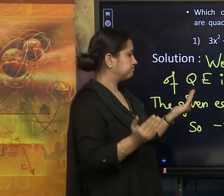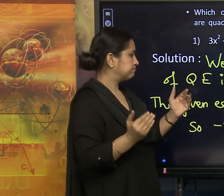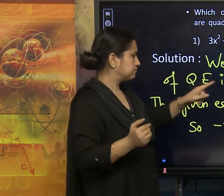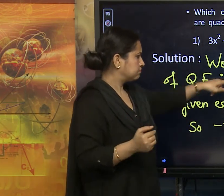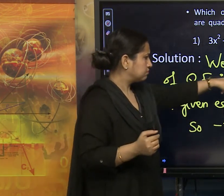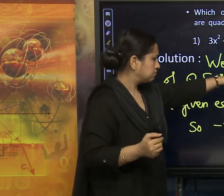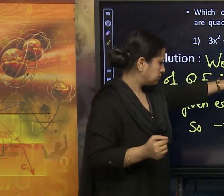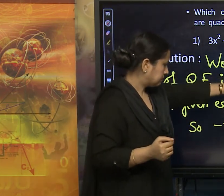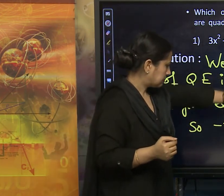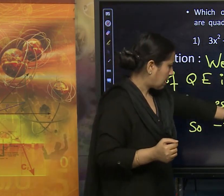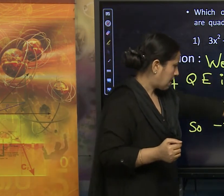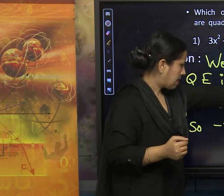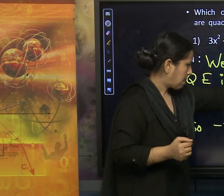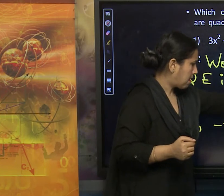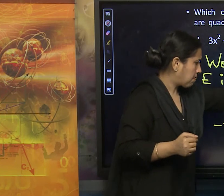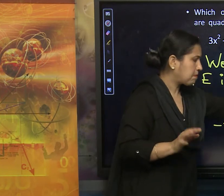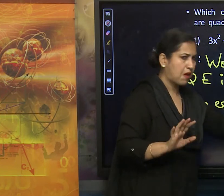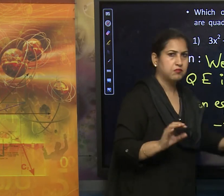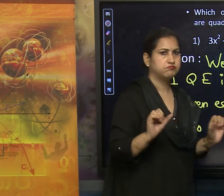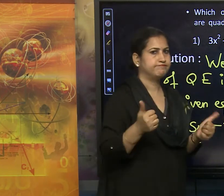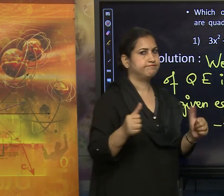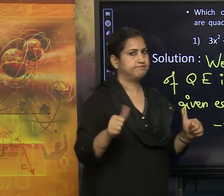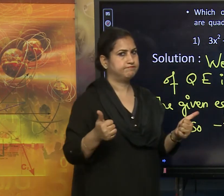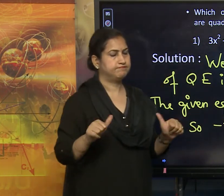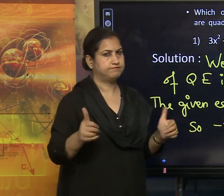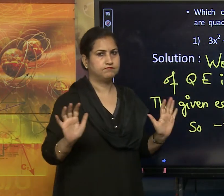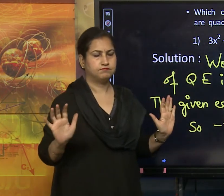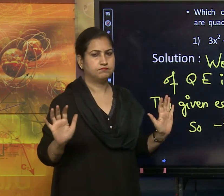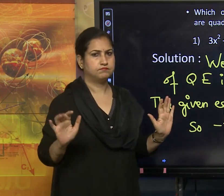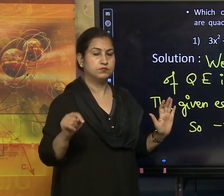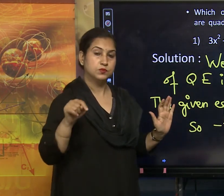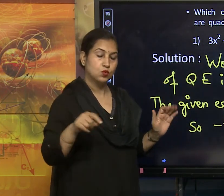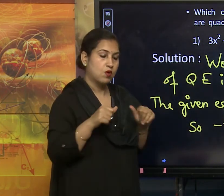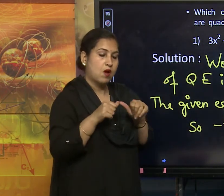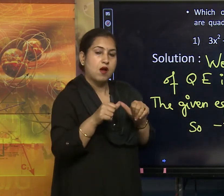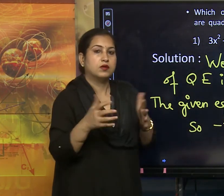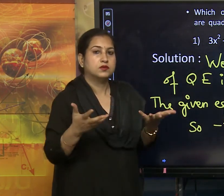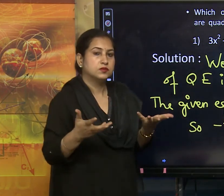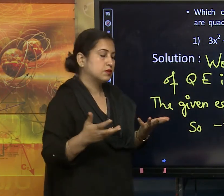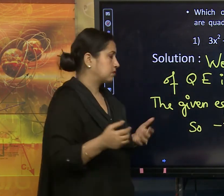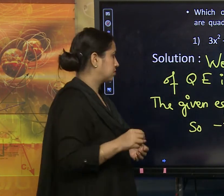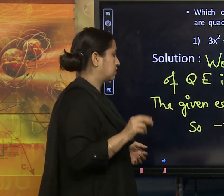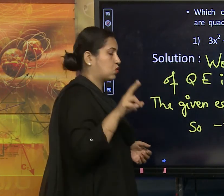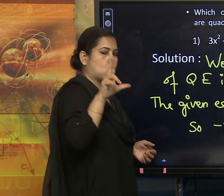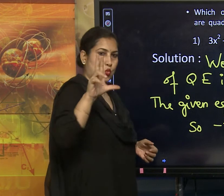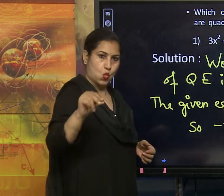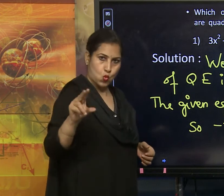अब अगर हम कंपेयर करें तो क्या ये एक समान है, नहीं। तो इस प्रश्न का उत्तर